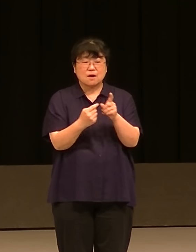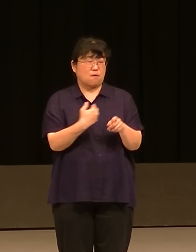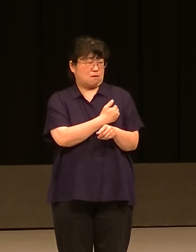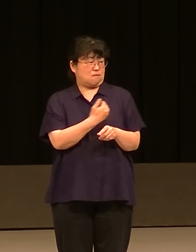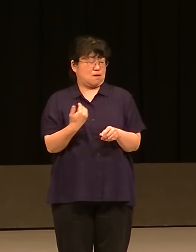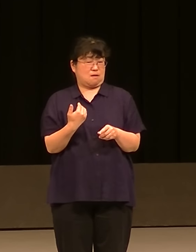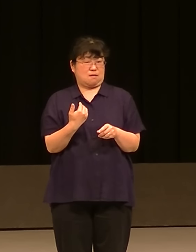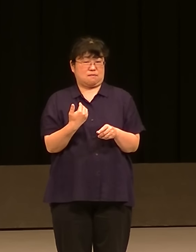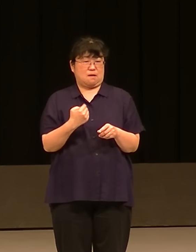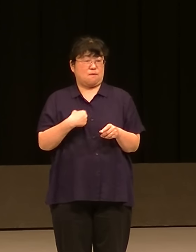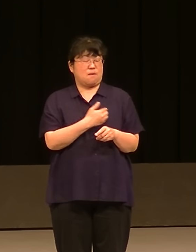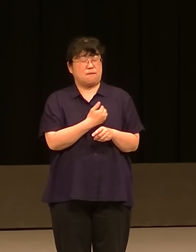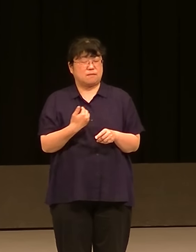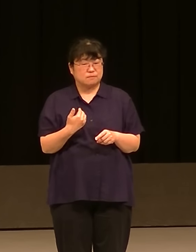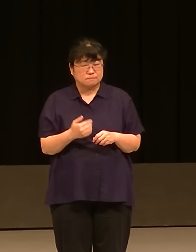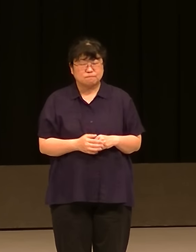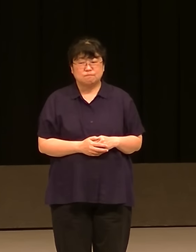々は我々の